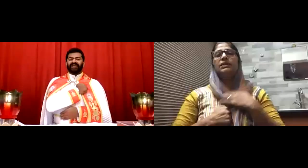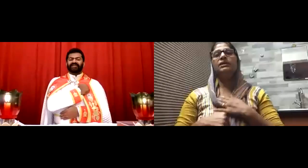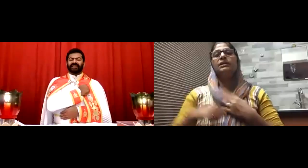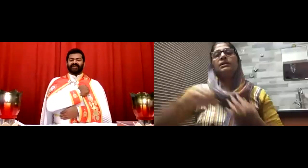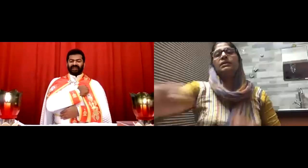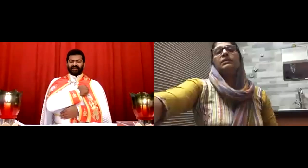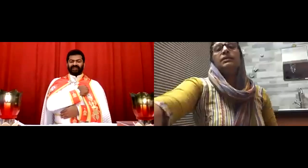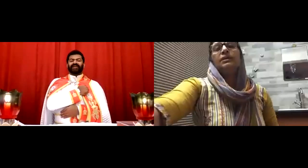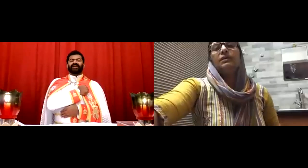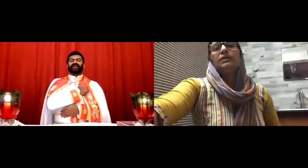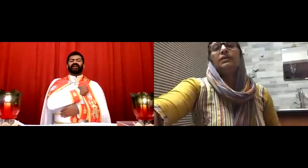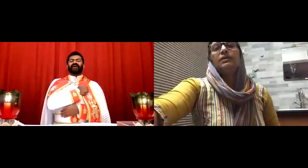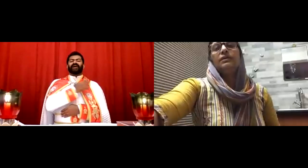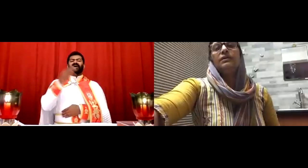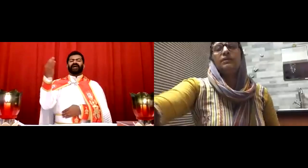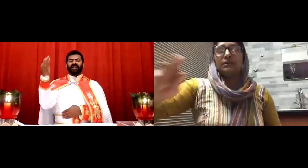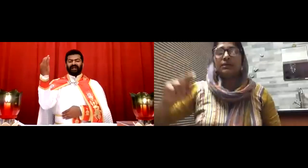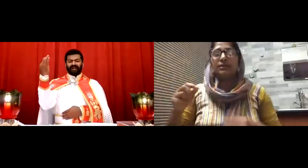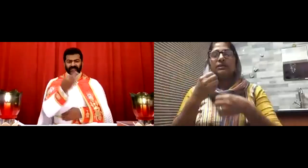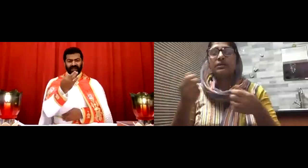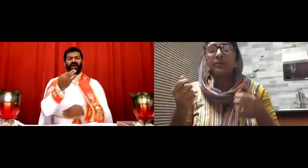ചിതരായി തീർന്നീട